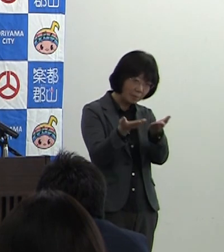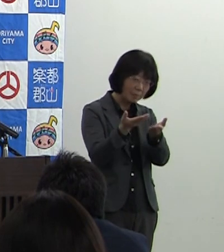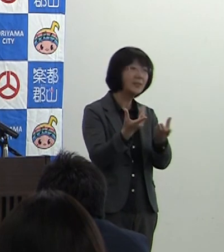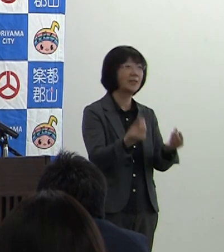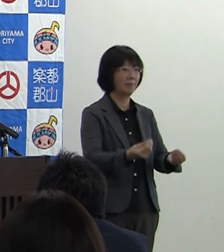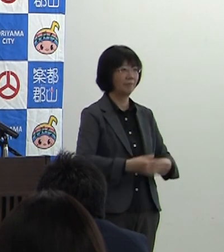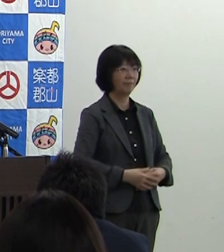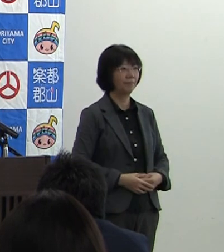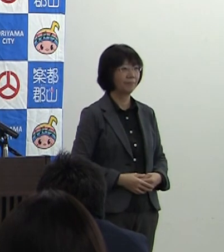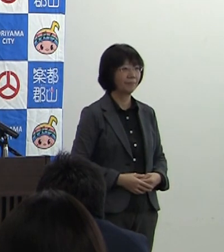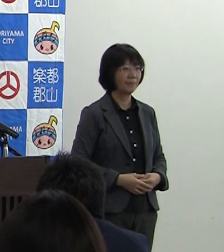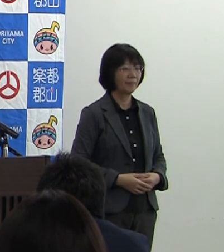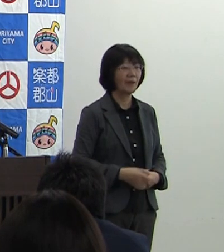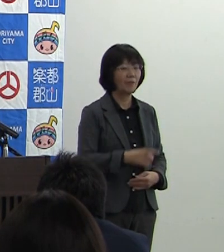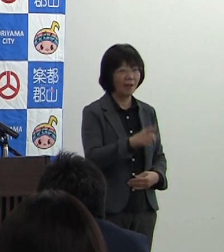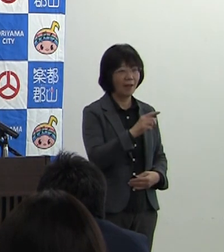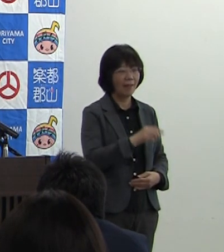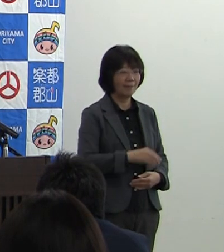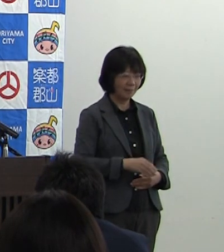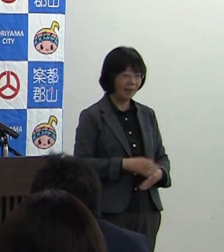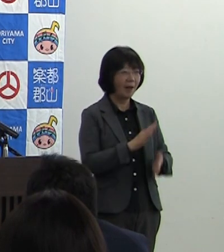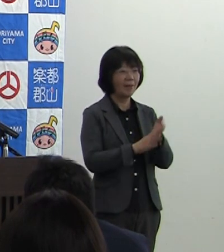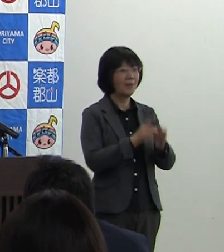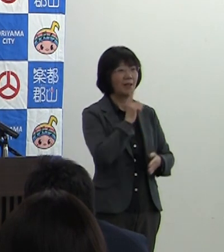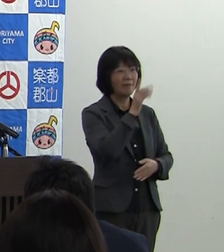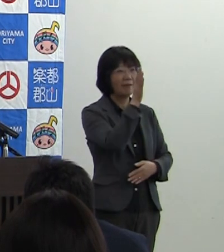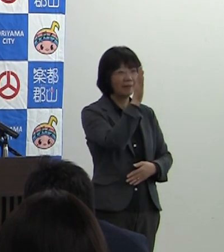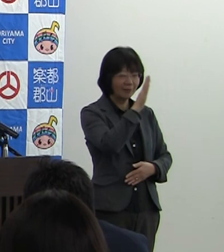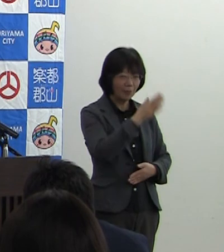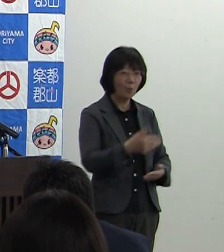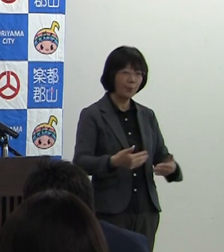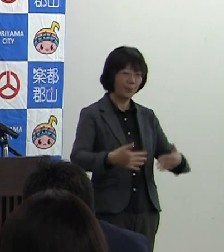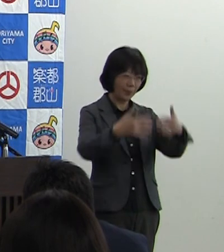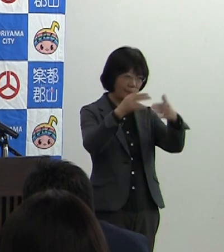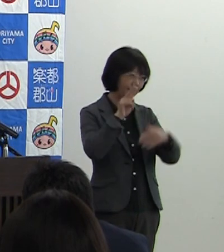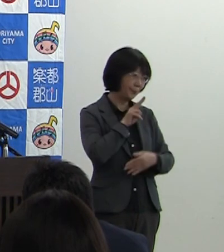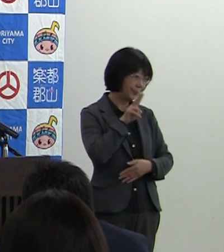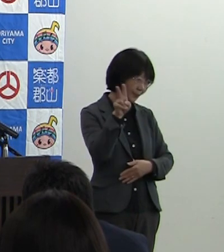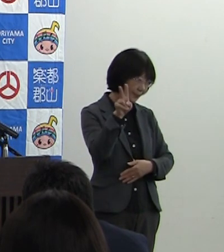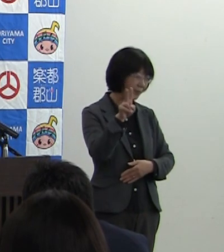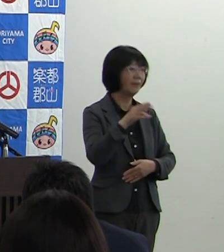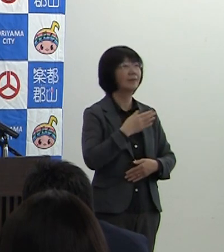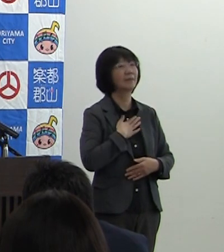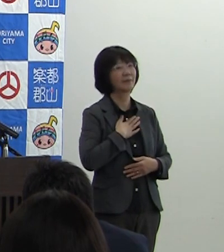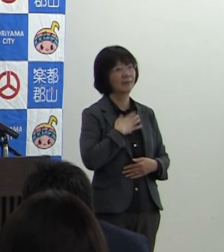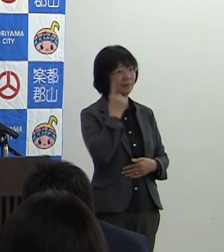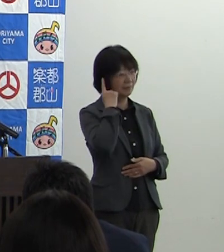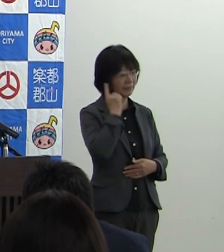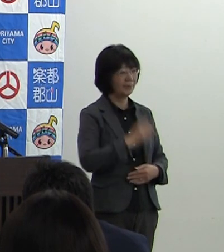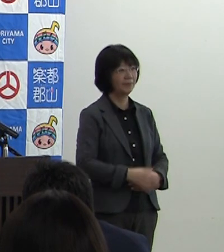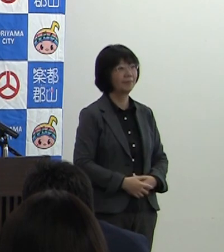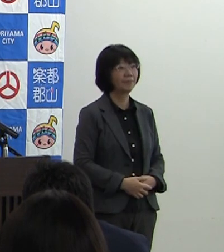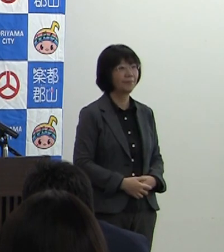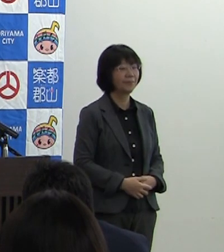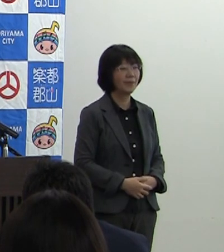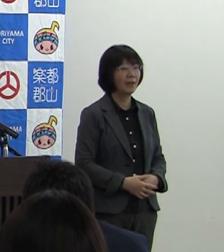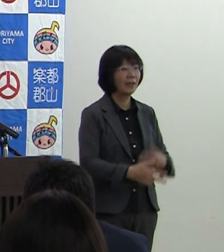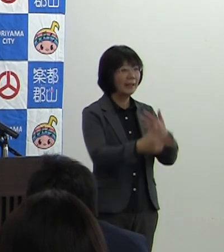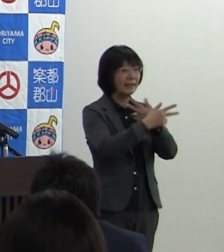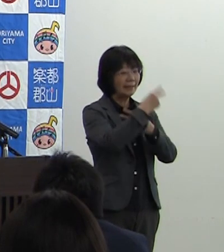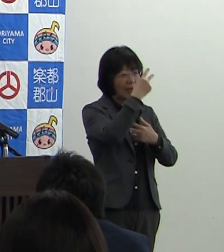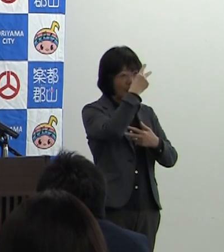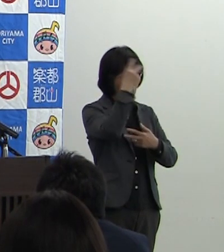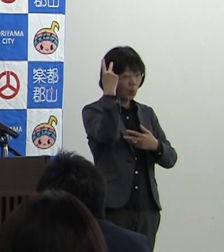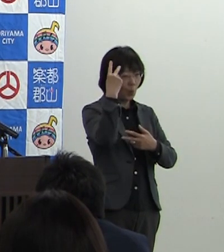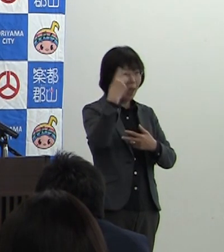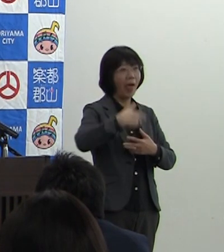絵をもって語らしめるという意味で、ような編集で放送していただいた次第でございます。それから北高さんはもうラ